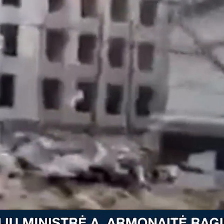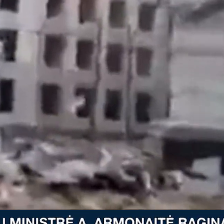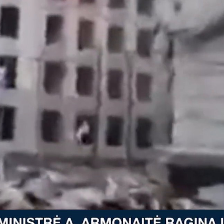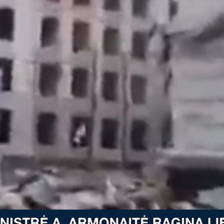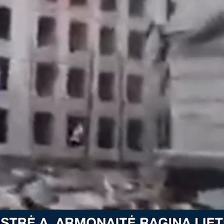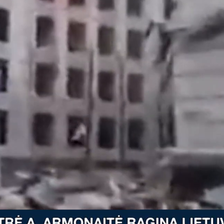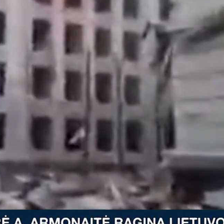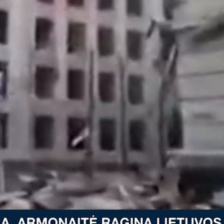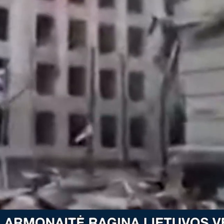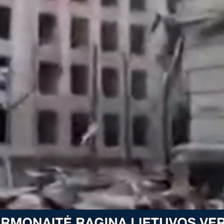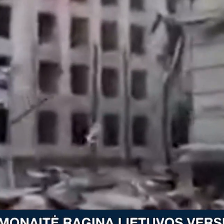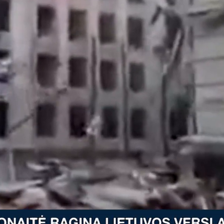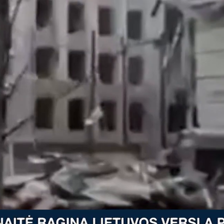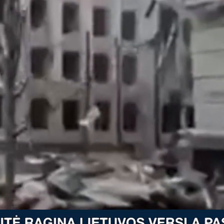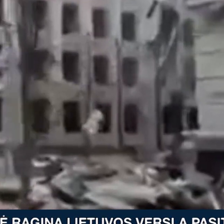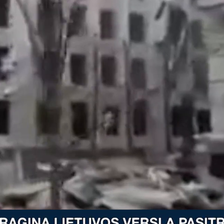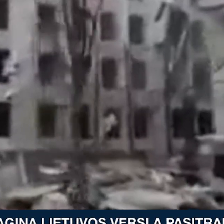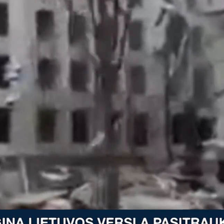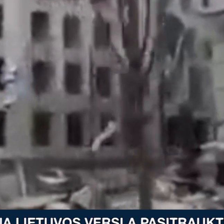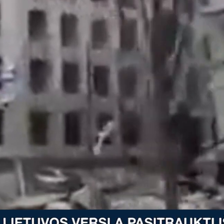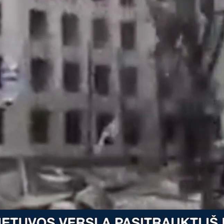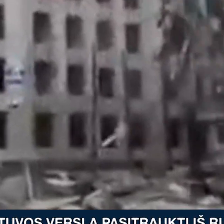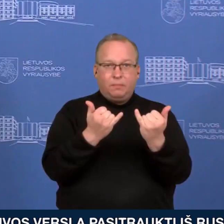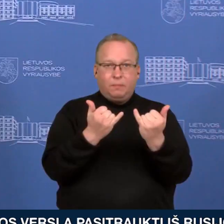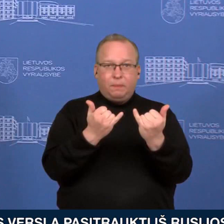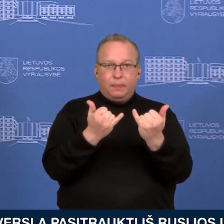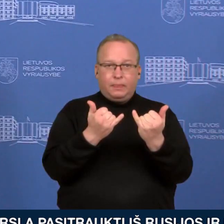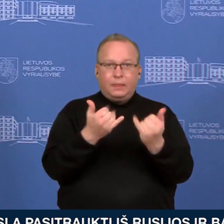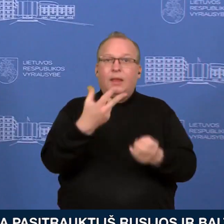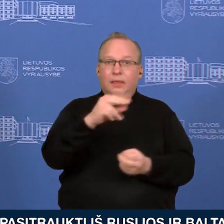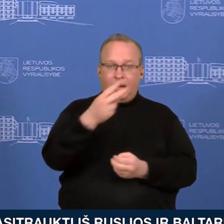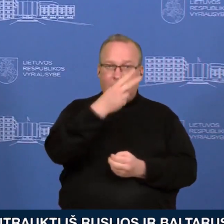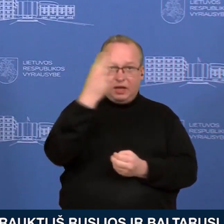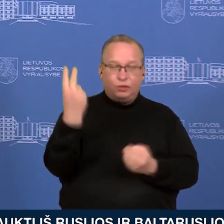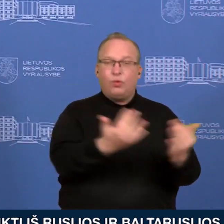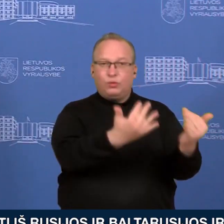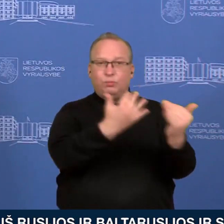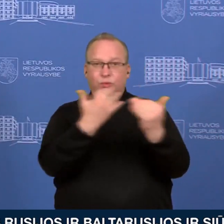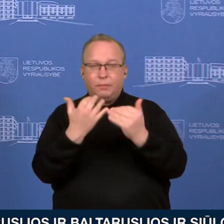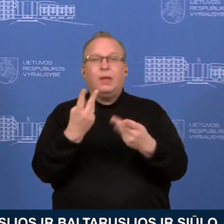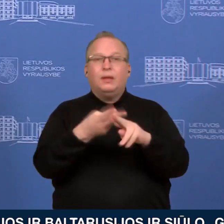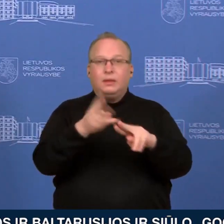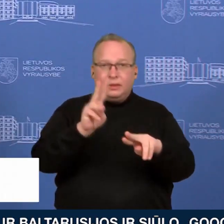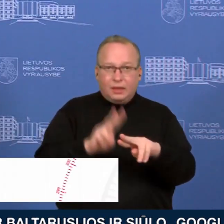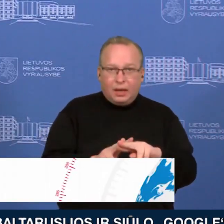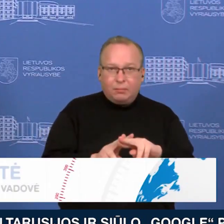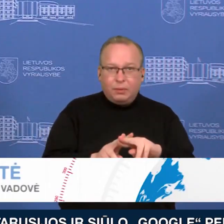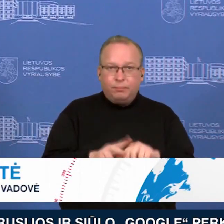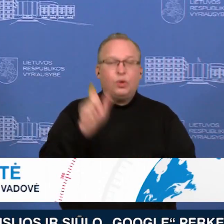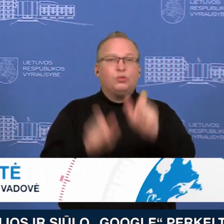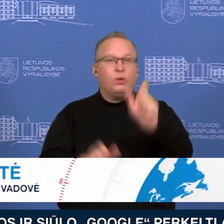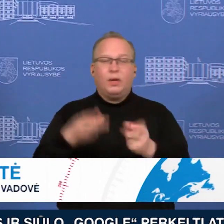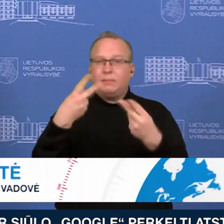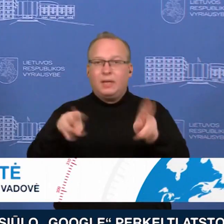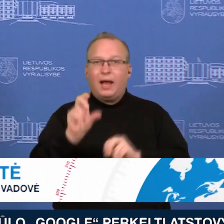arčiau neskaitant Černobilio yra Chmielnicko atominė elektrinė. Tikrai gyventojams nereikėtų gert kaliojo dido